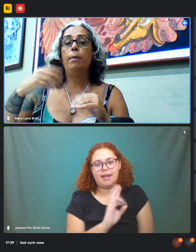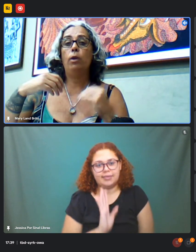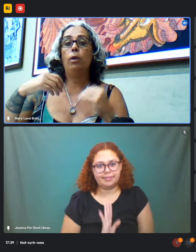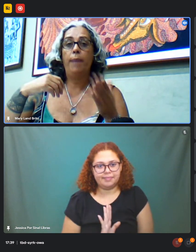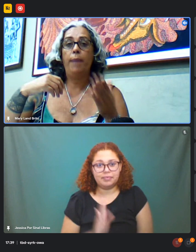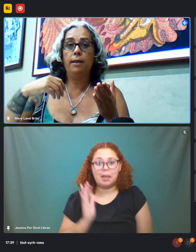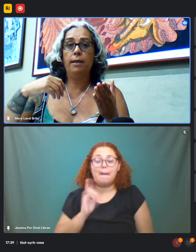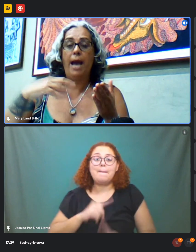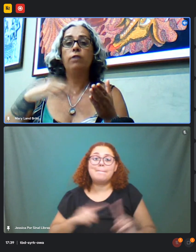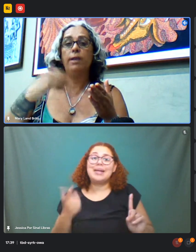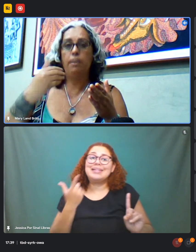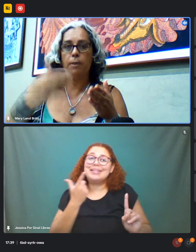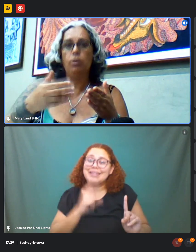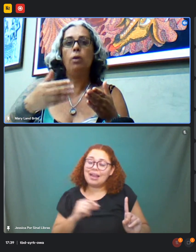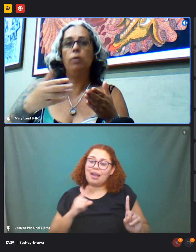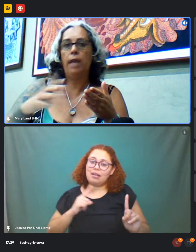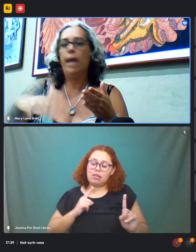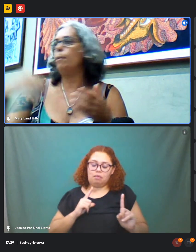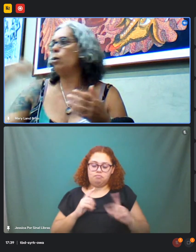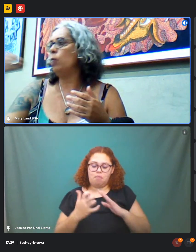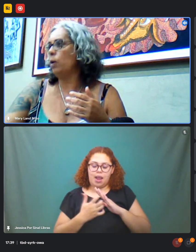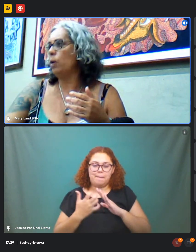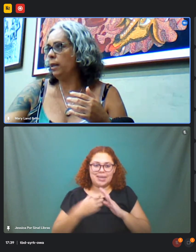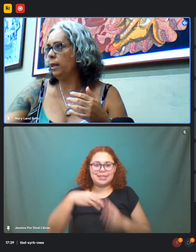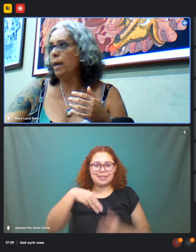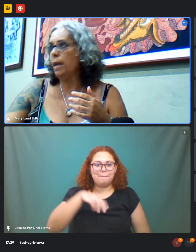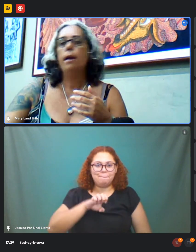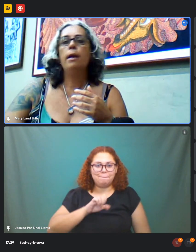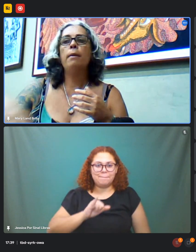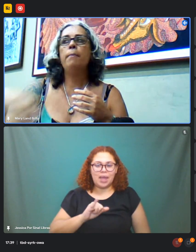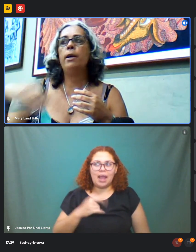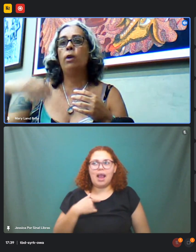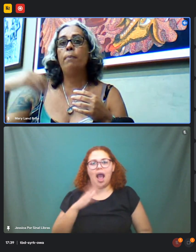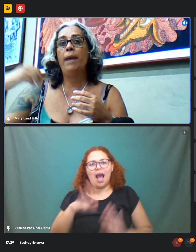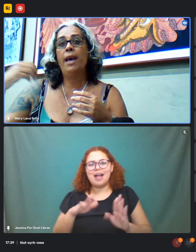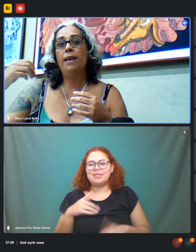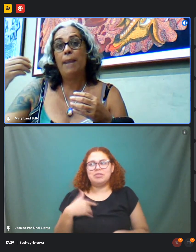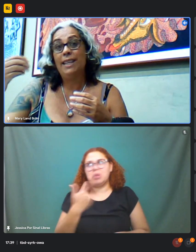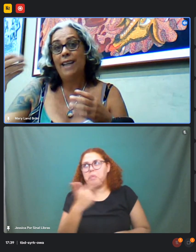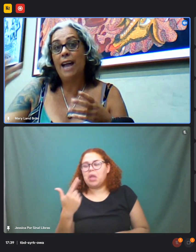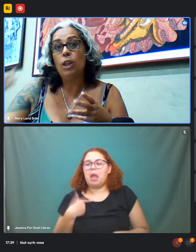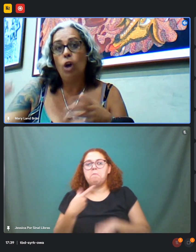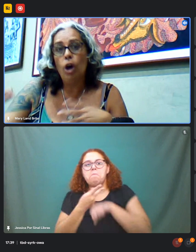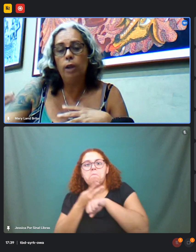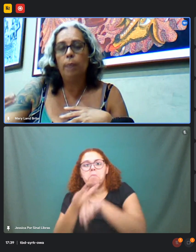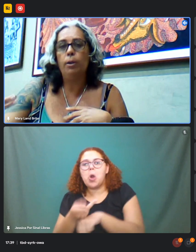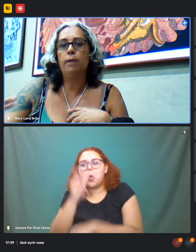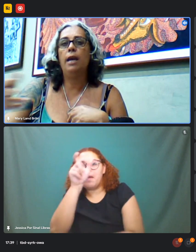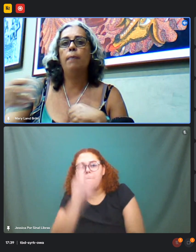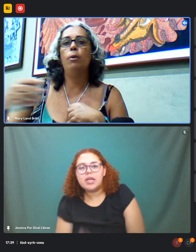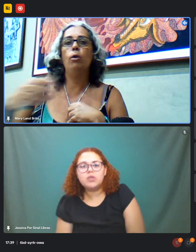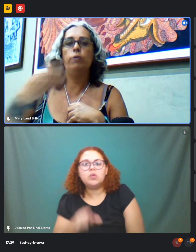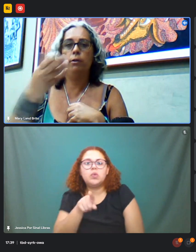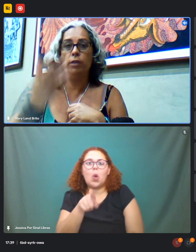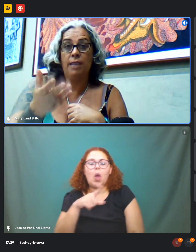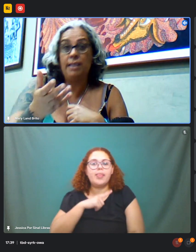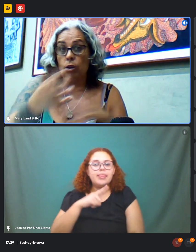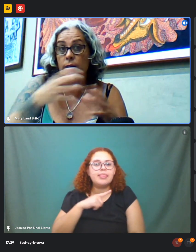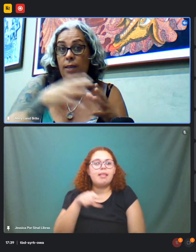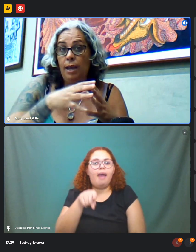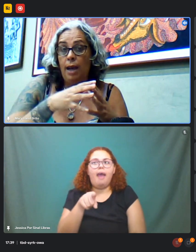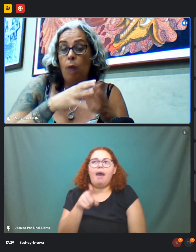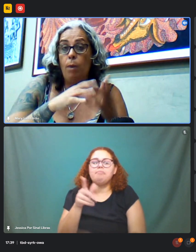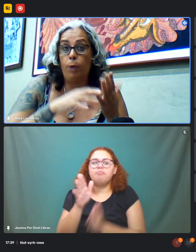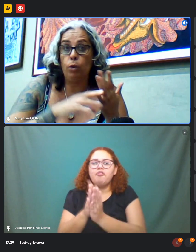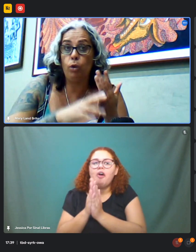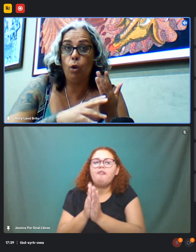uma microempresa, aí às vezes a pessoa não tem e procura alguém que tem microempresa para tirar nota, por exemplo, ou se você se